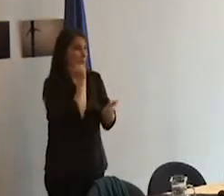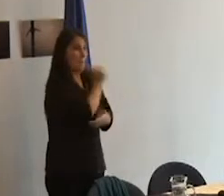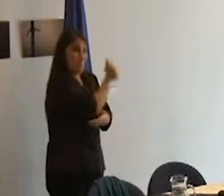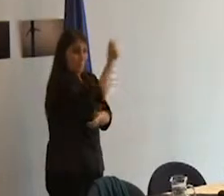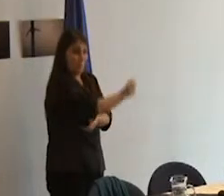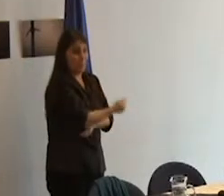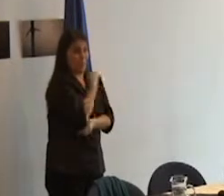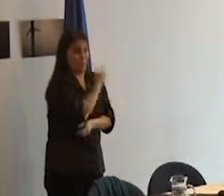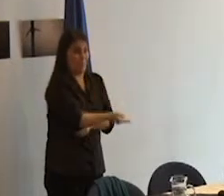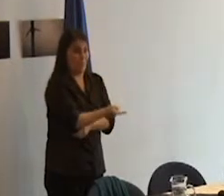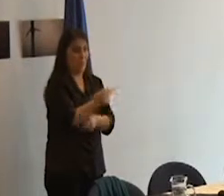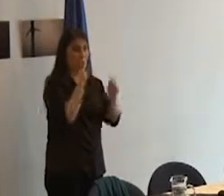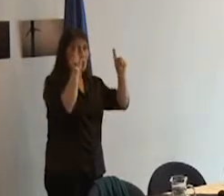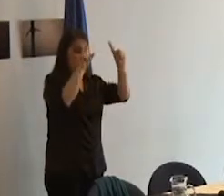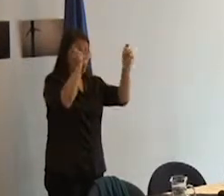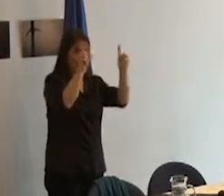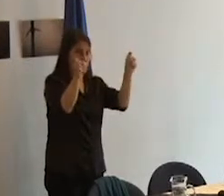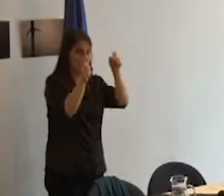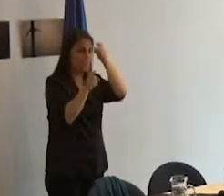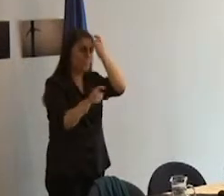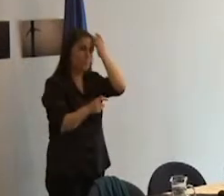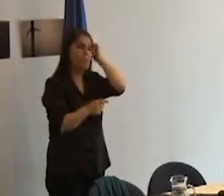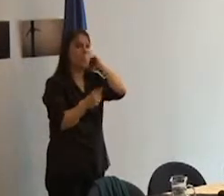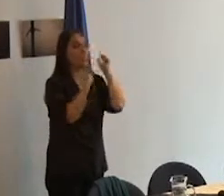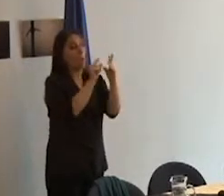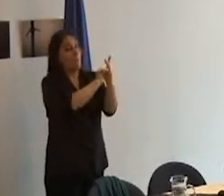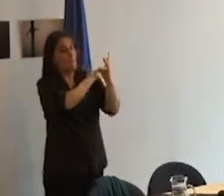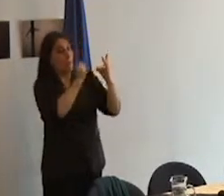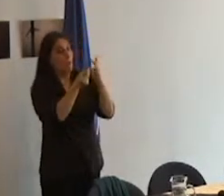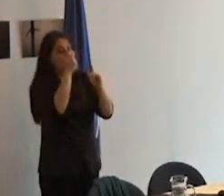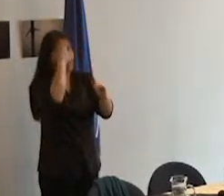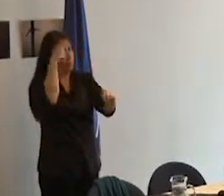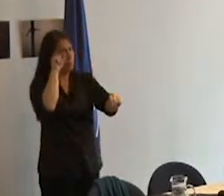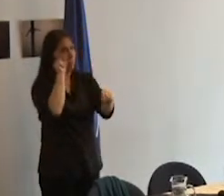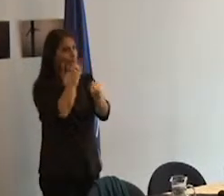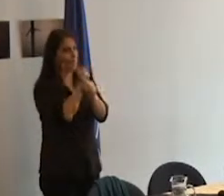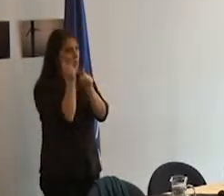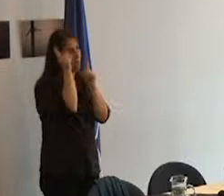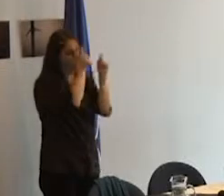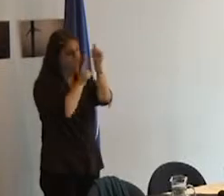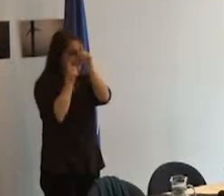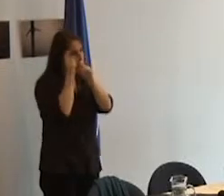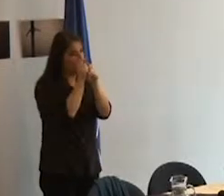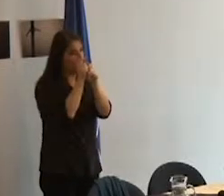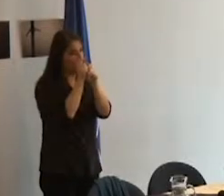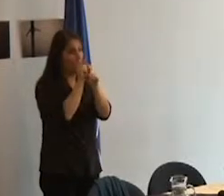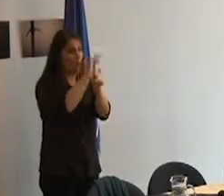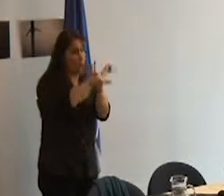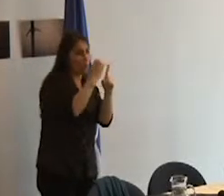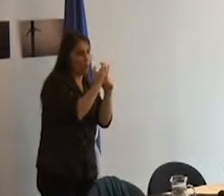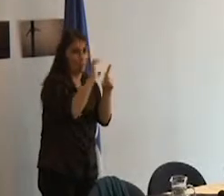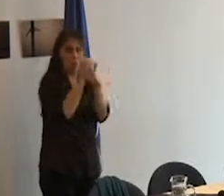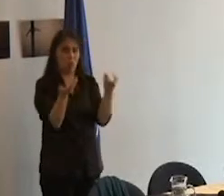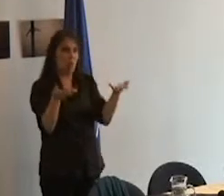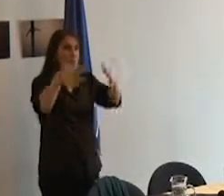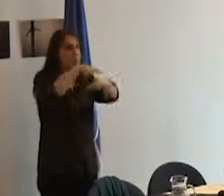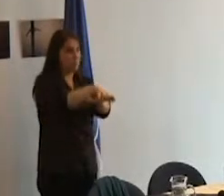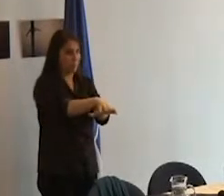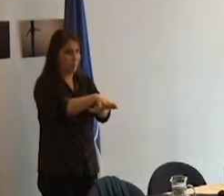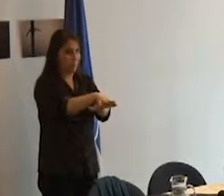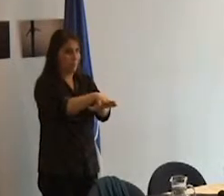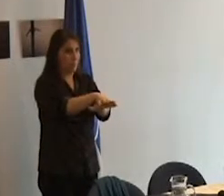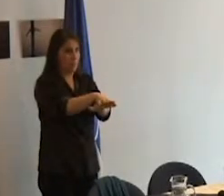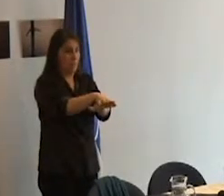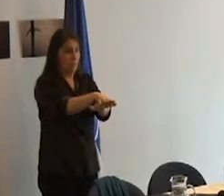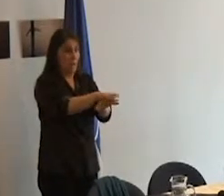misma Catherine Walsh, abro comillas, una perspectiva crítica de la interculturalidad, la que se encuentra en